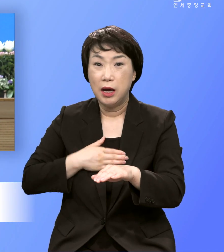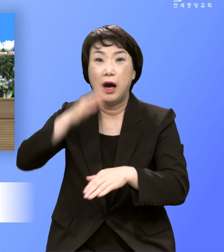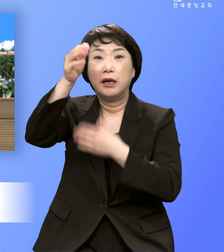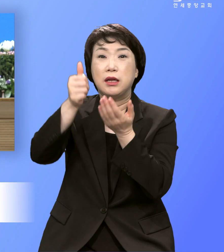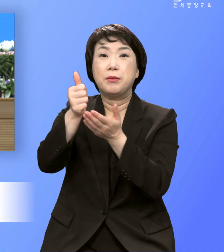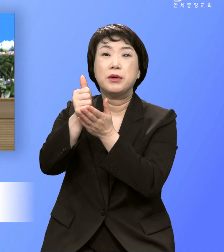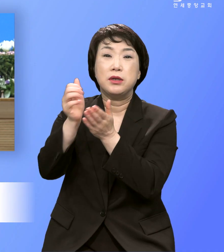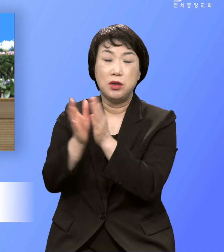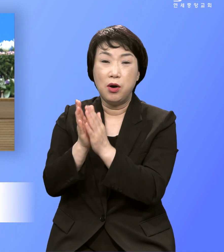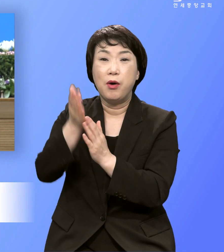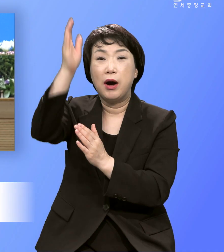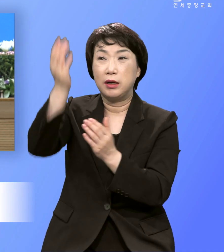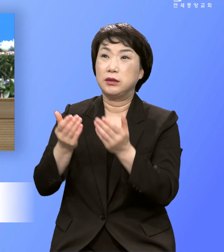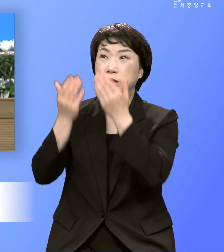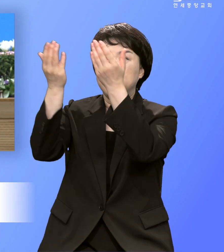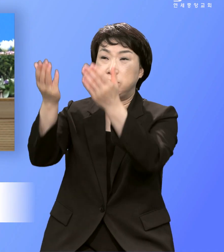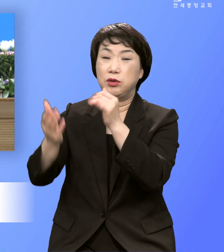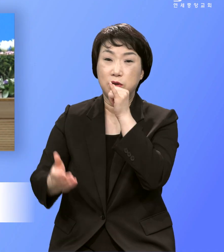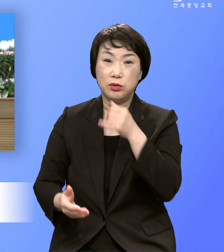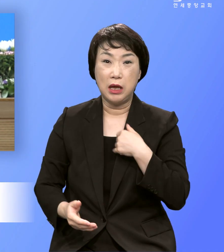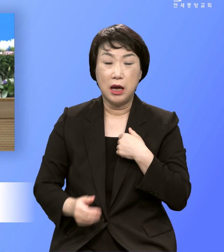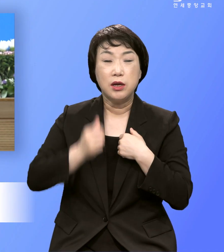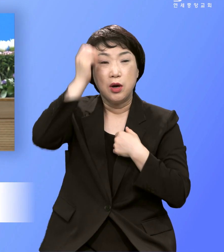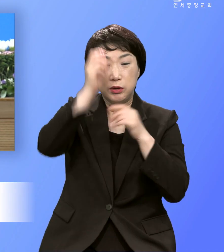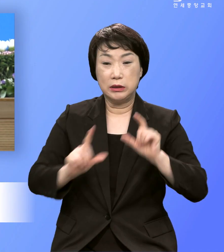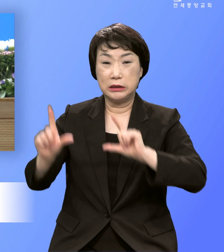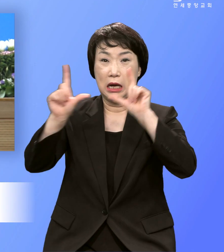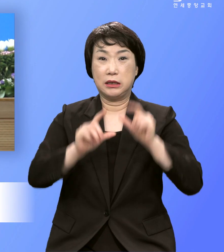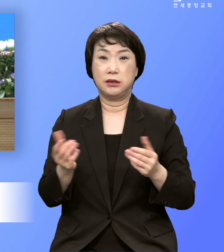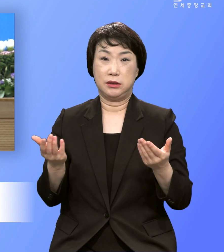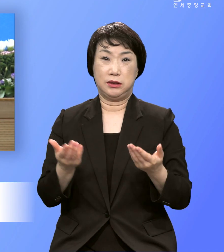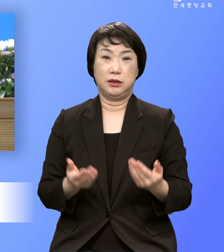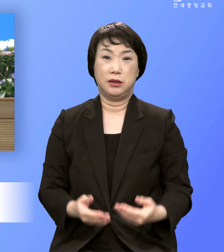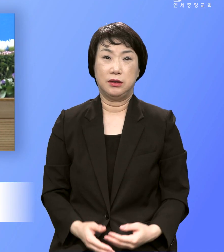하나님을 영화롭게, 우선 내 영혼이 사는 것이나